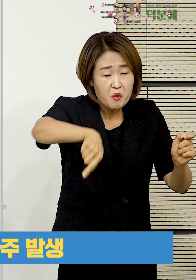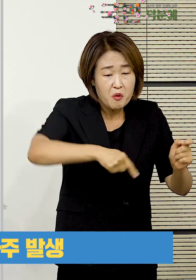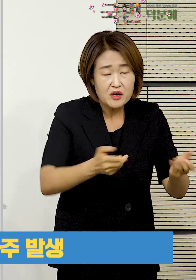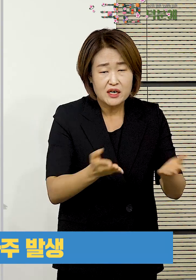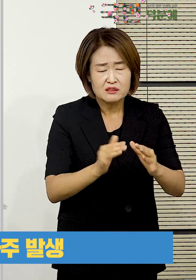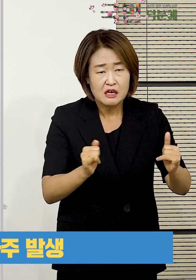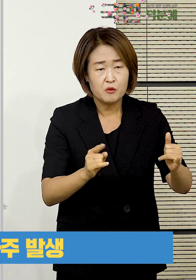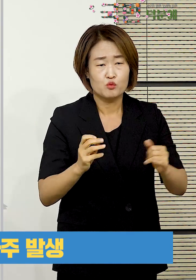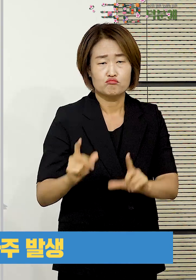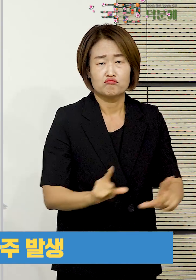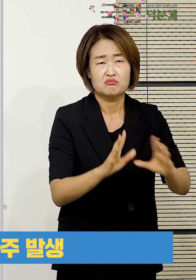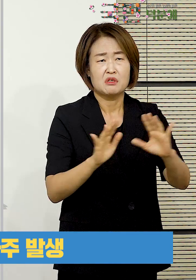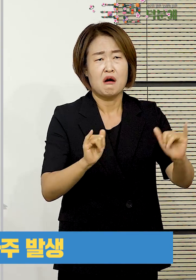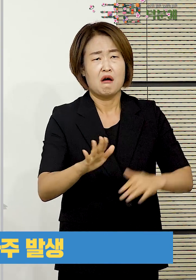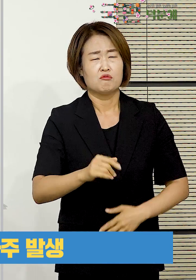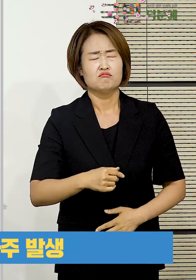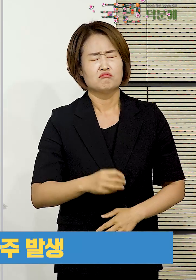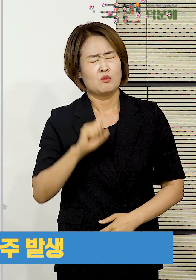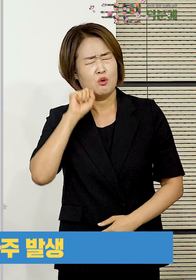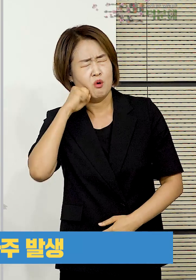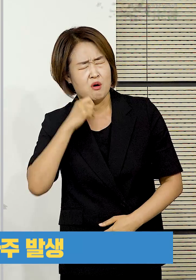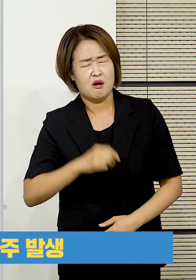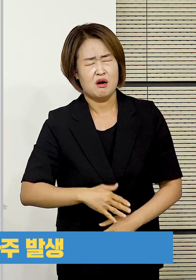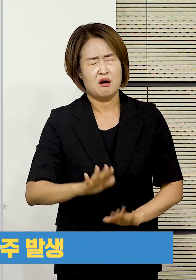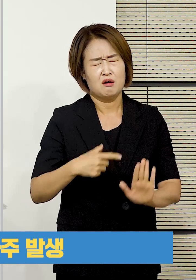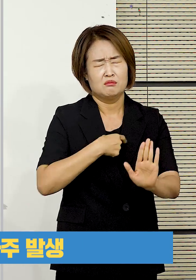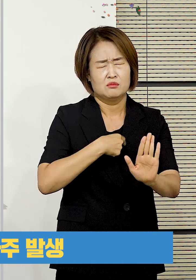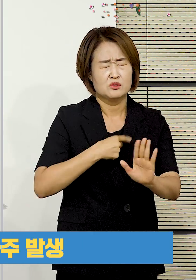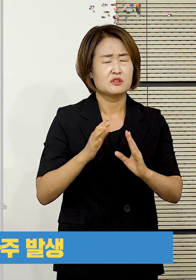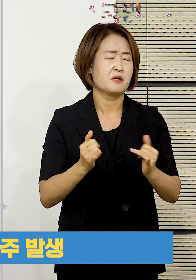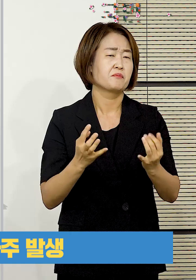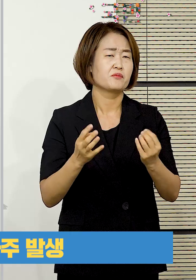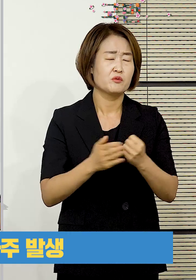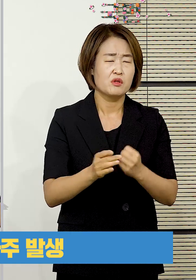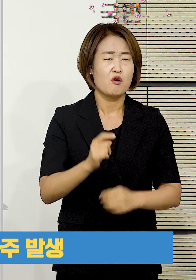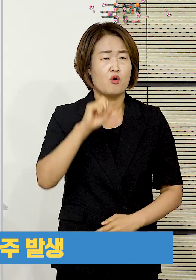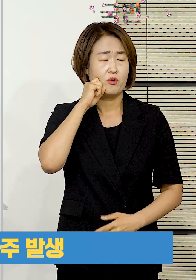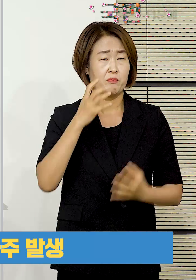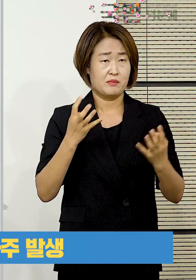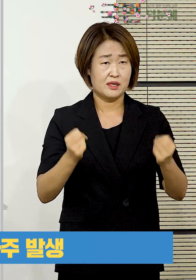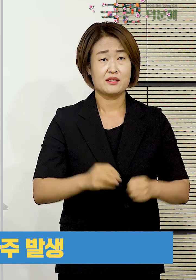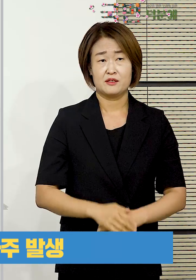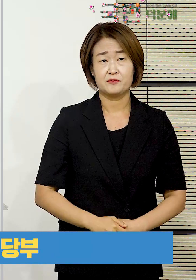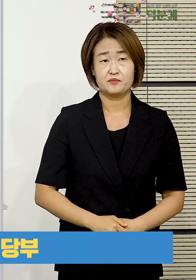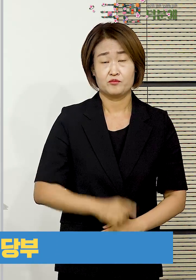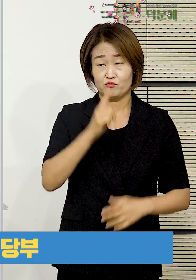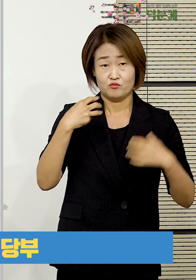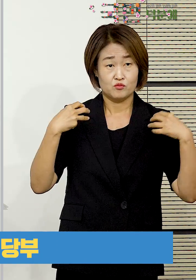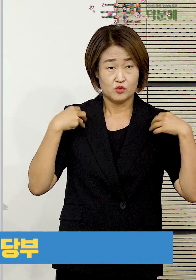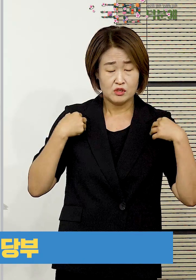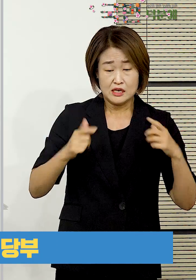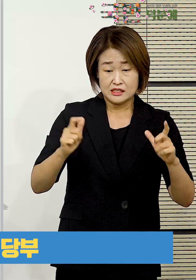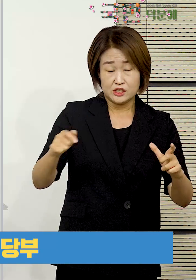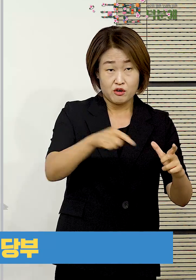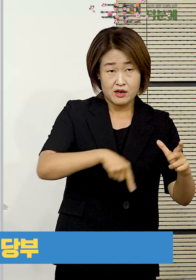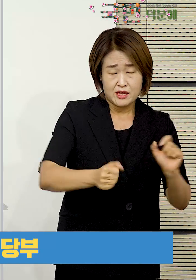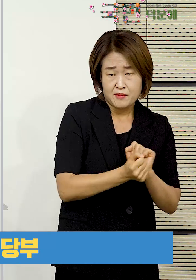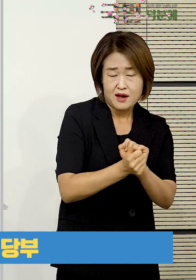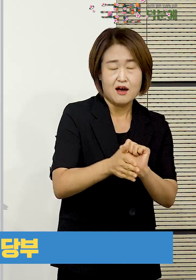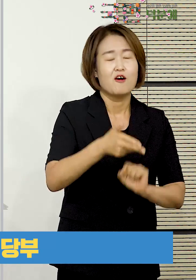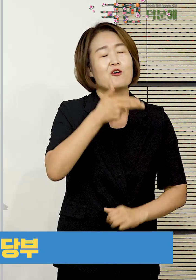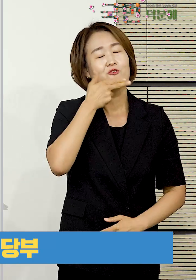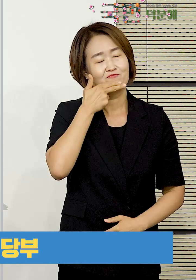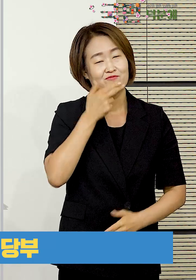지역 주민들이나 상인들의 반대로 어려움을 겪는 사항이 자주 발생하고 있습니다. 정부는 지역사회